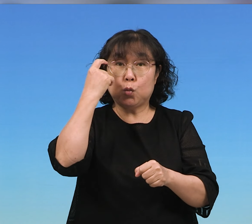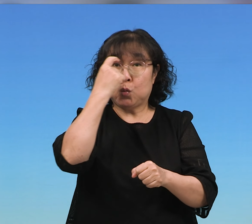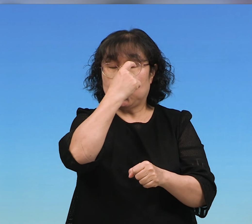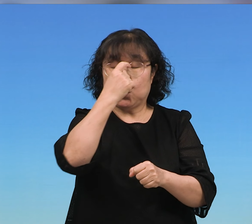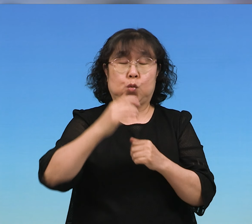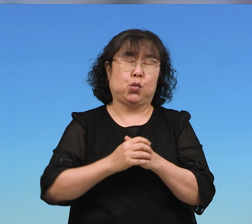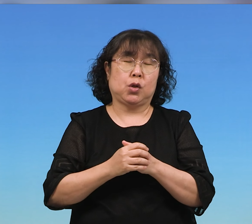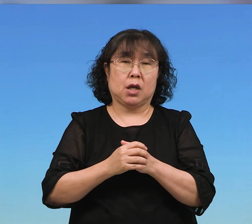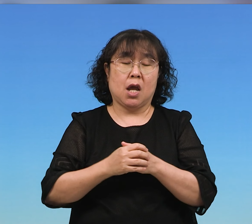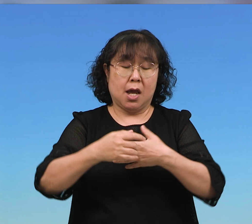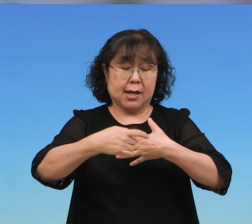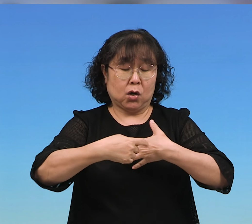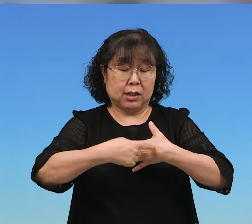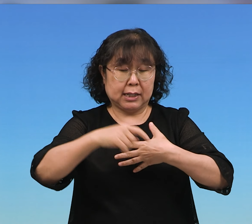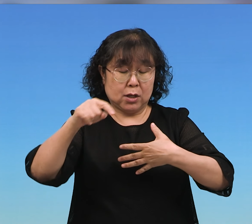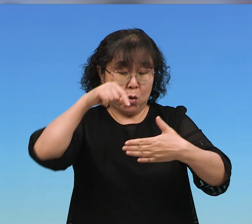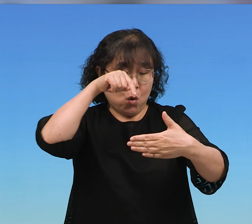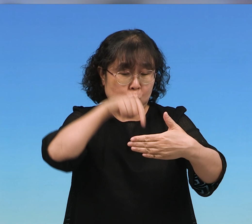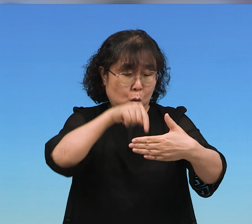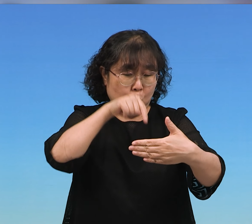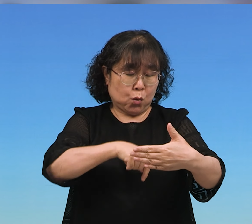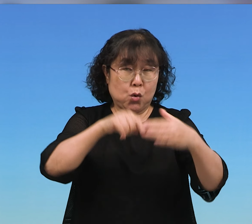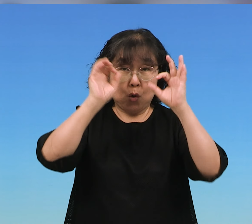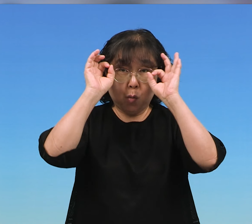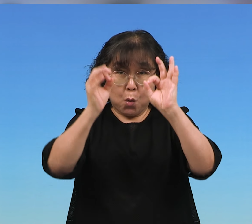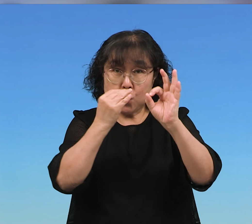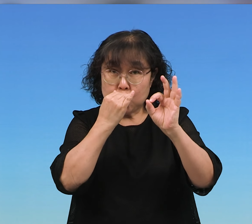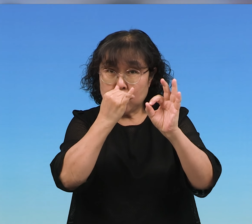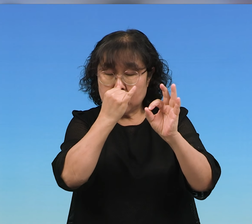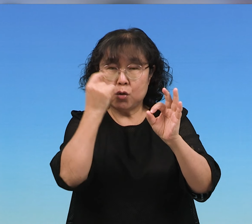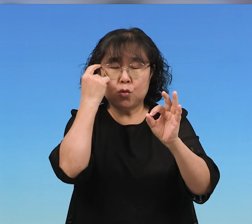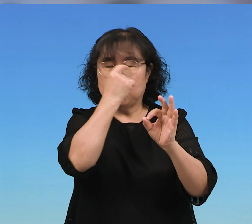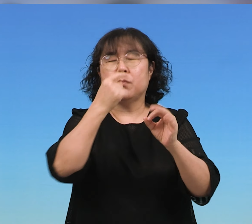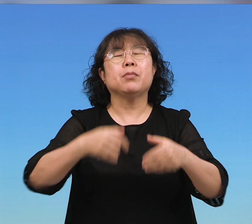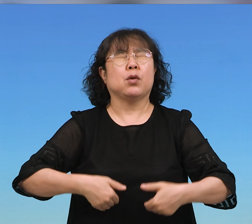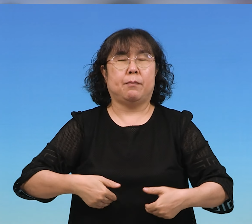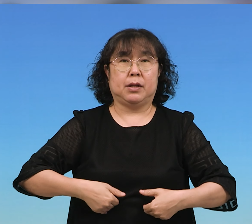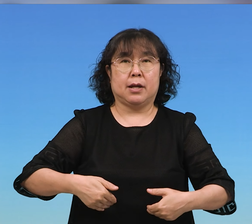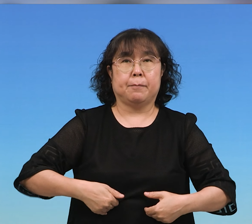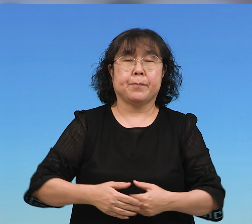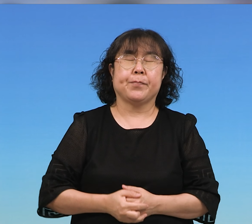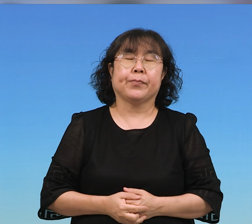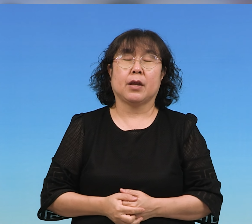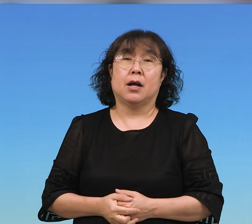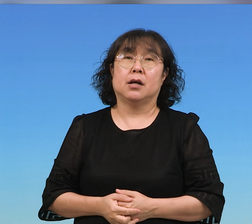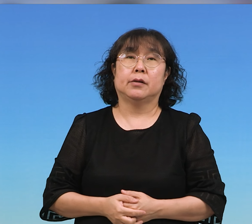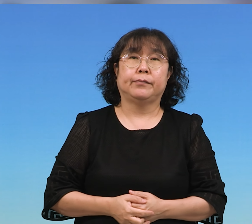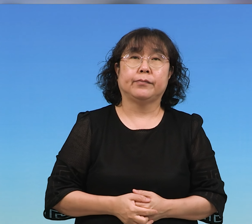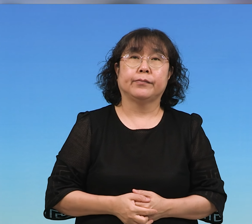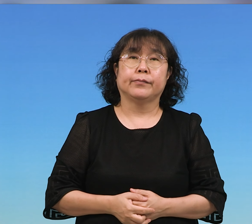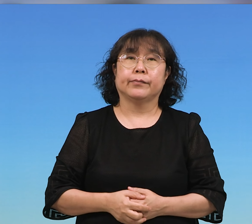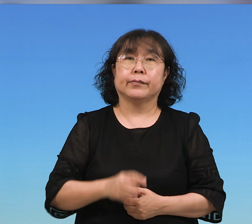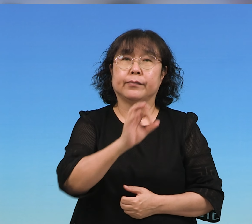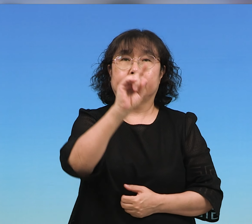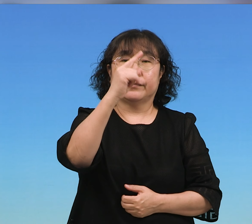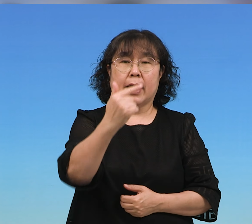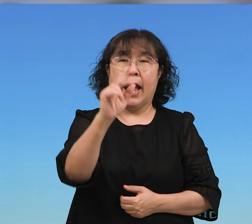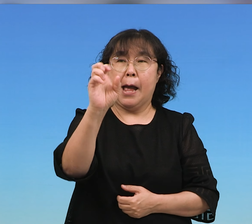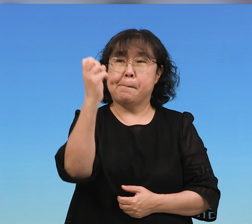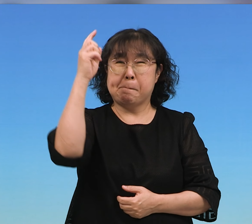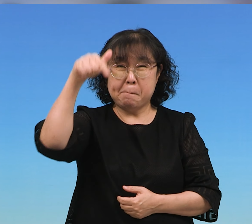이 드러나지 않는 것을 볼 수 있는 능력, 이런 차원에서 안목을 가져야 되는데요. 이